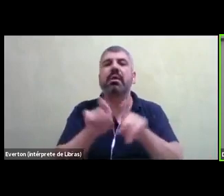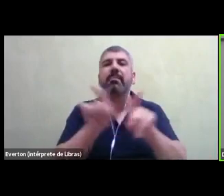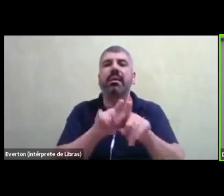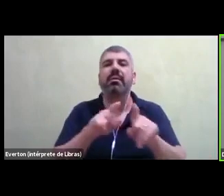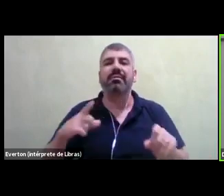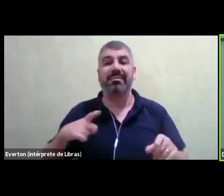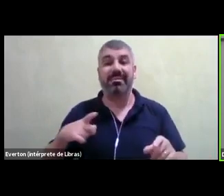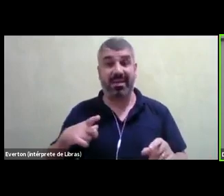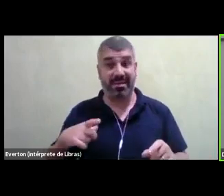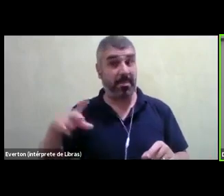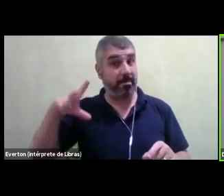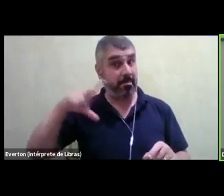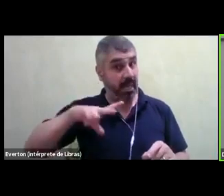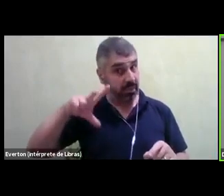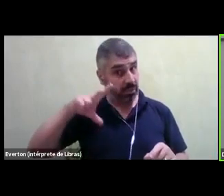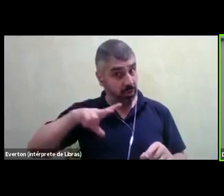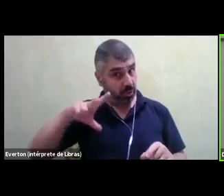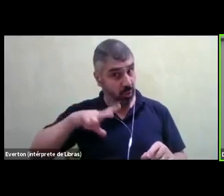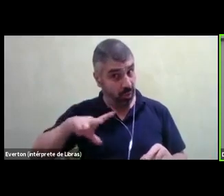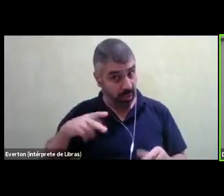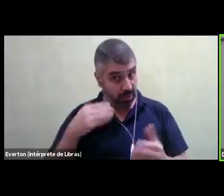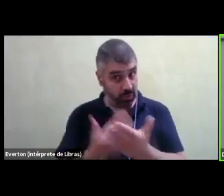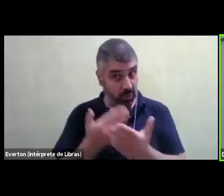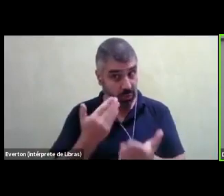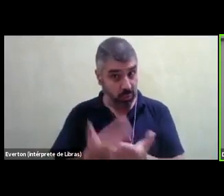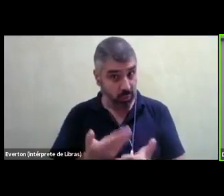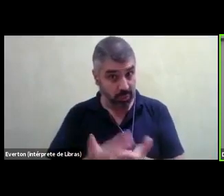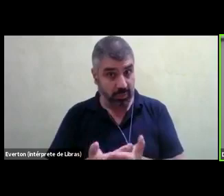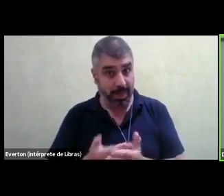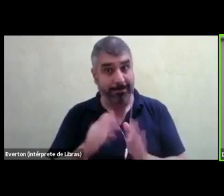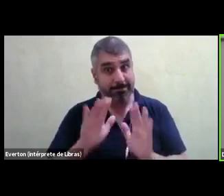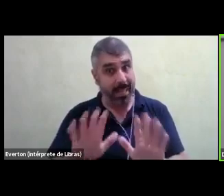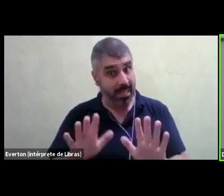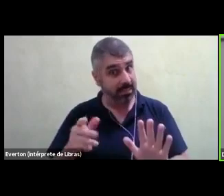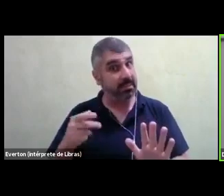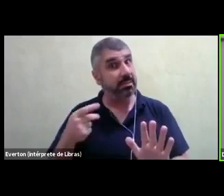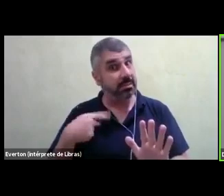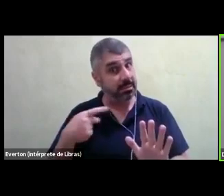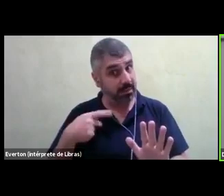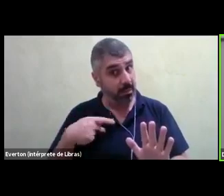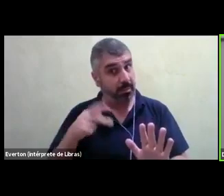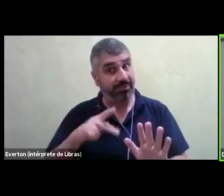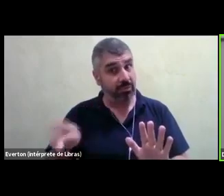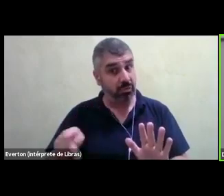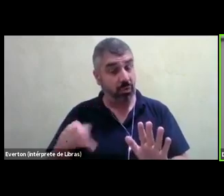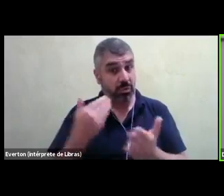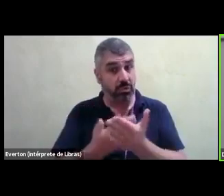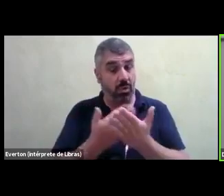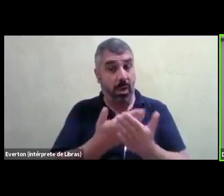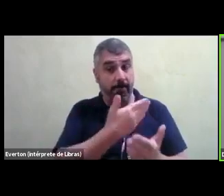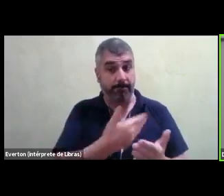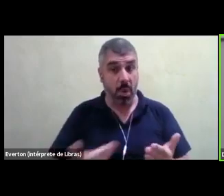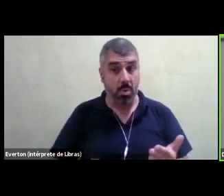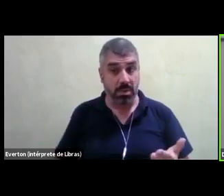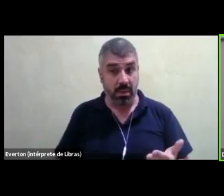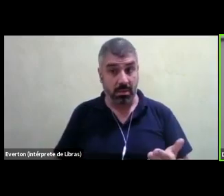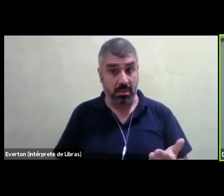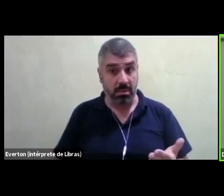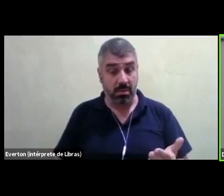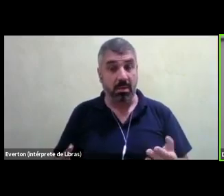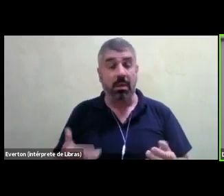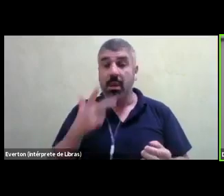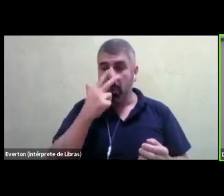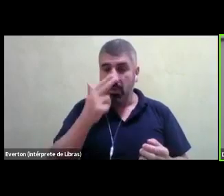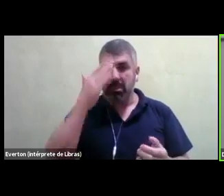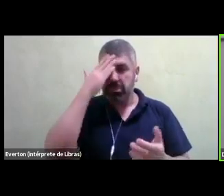rede privada de ensino. Mas eu sou professora da escola pública, né, e acredito numa educação pública